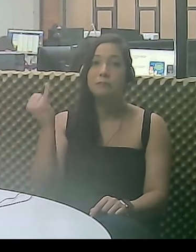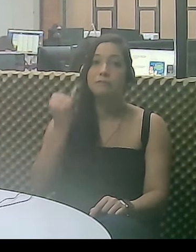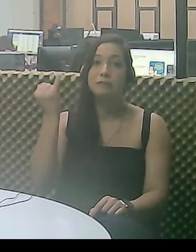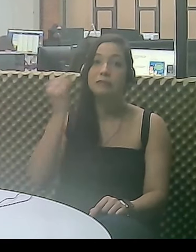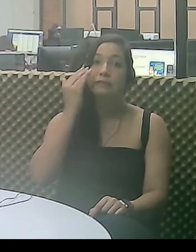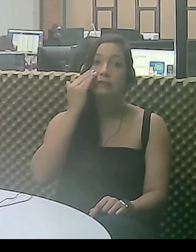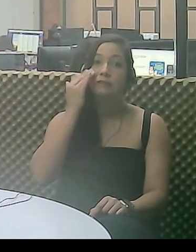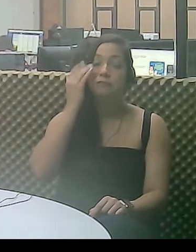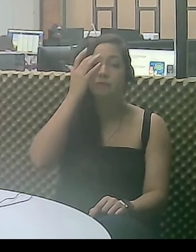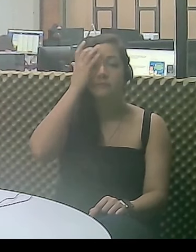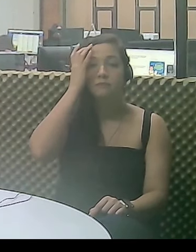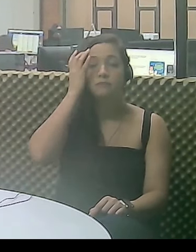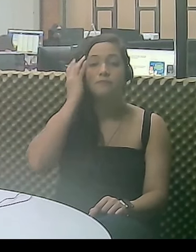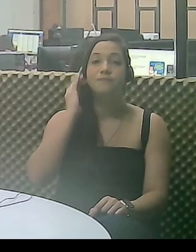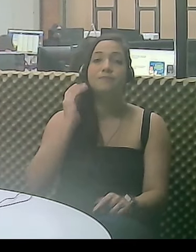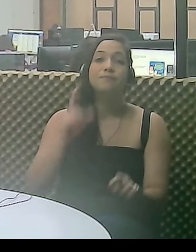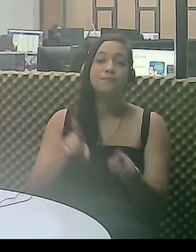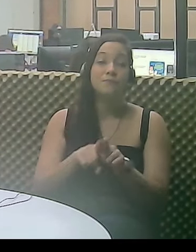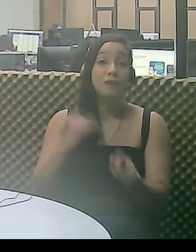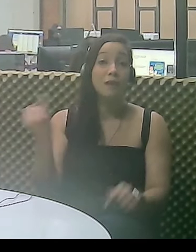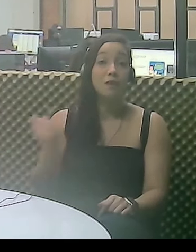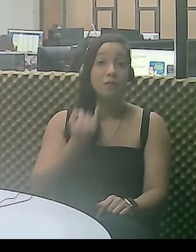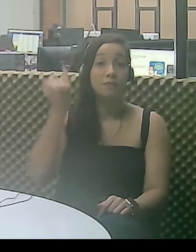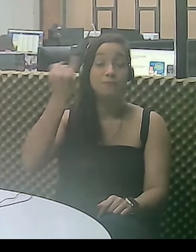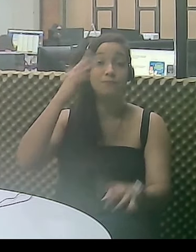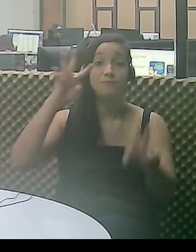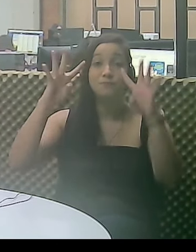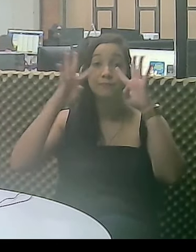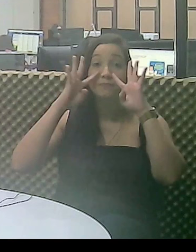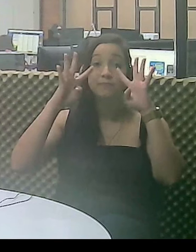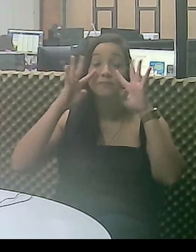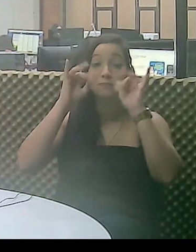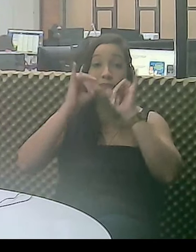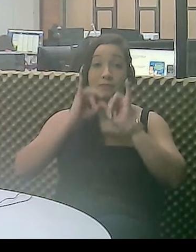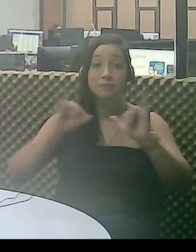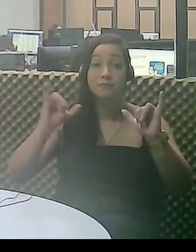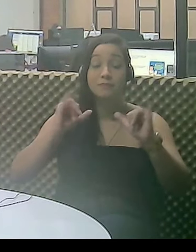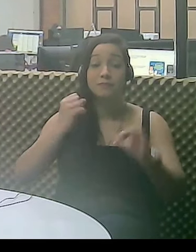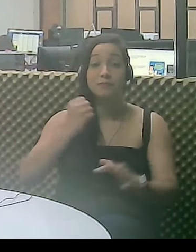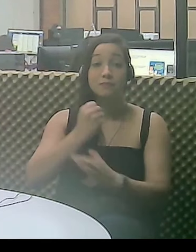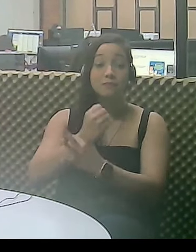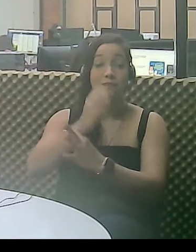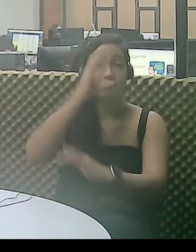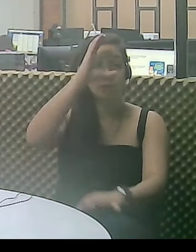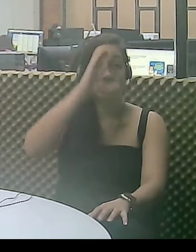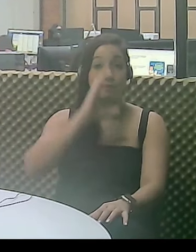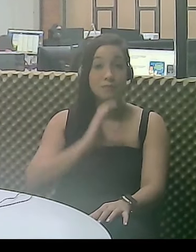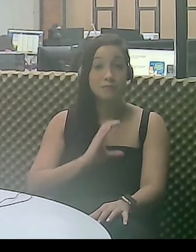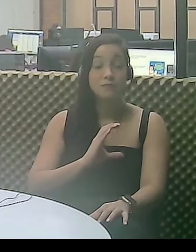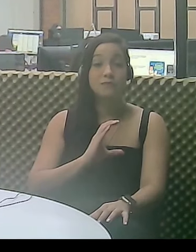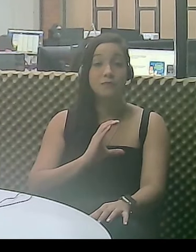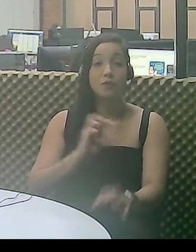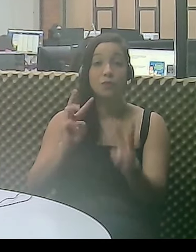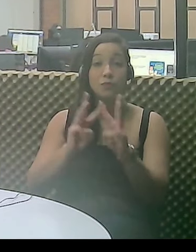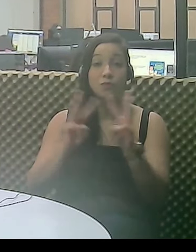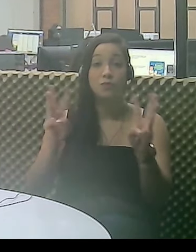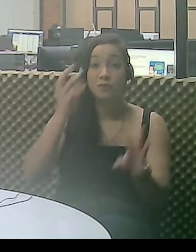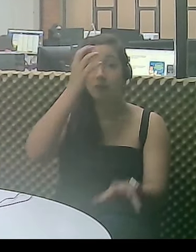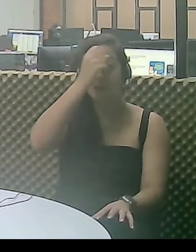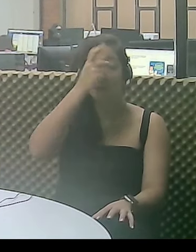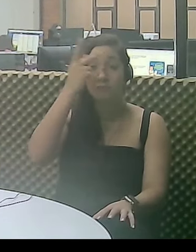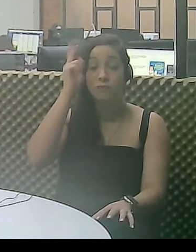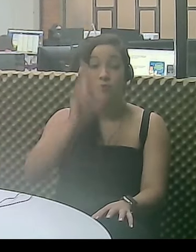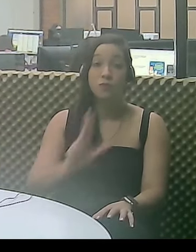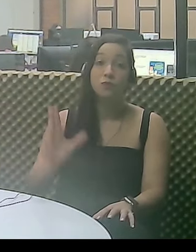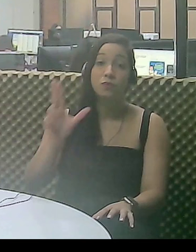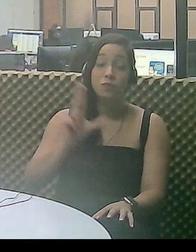Civil. Além disso, é importante estar atento aos alertas emitidos pela Defesa Civil e divulgados no portal da Prefeitura de